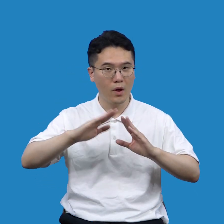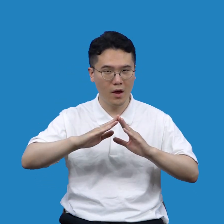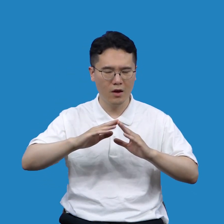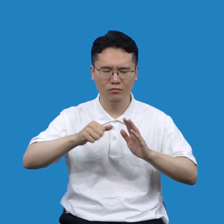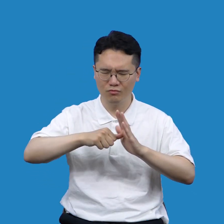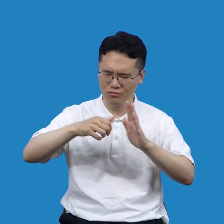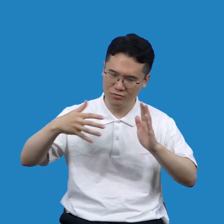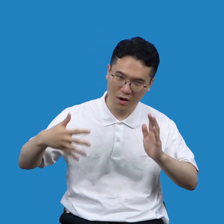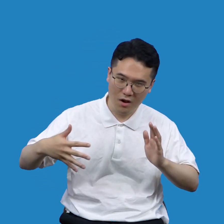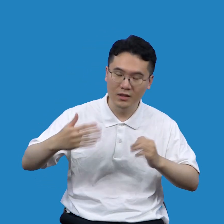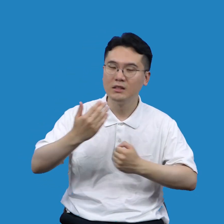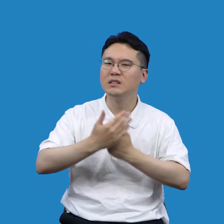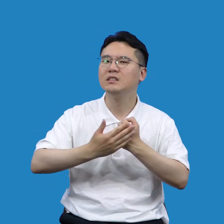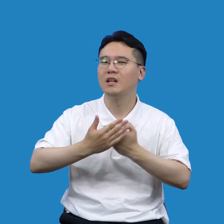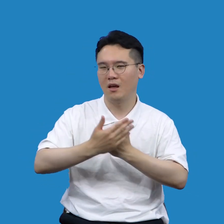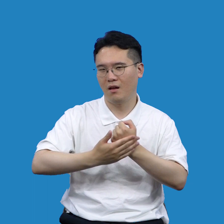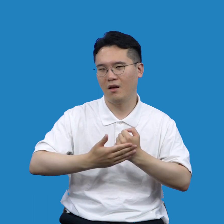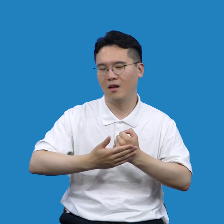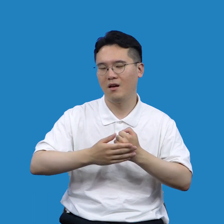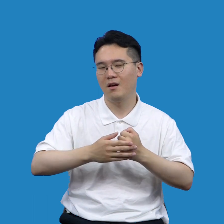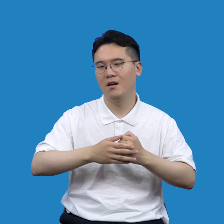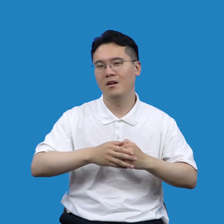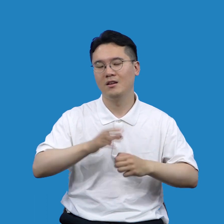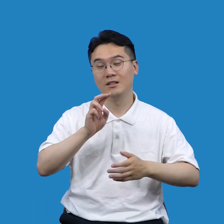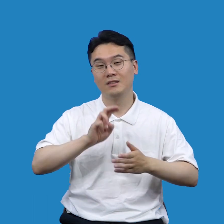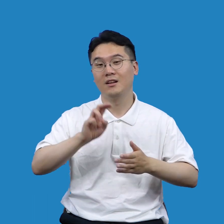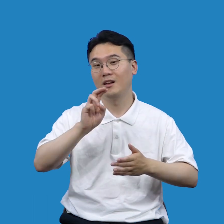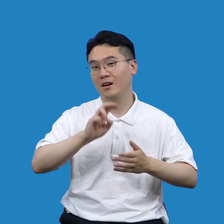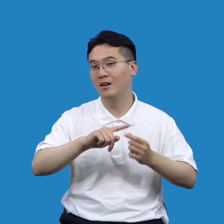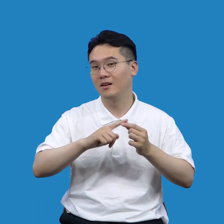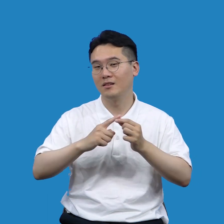가사처럼 모든 것이 은혜가 아니겠습니까?